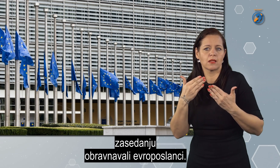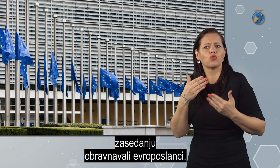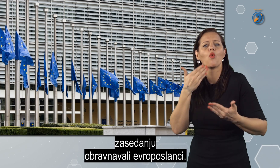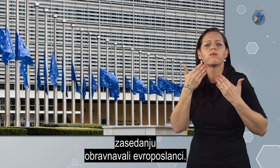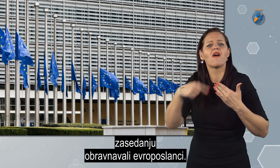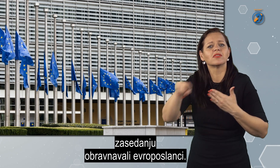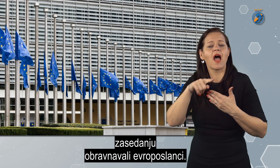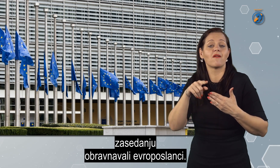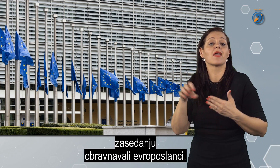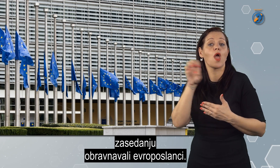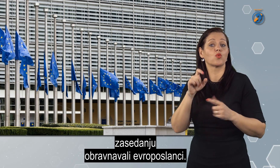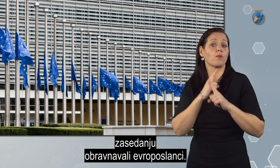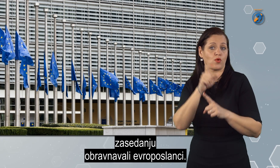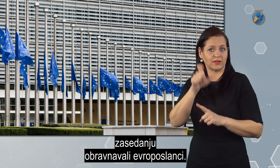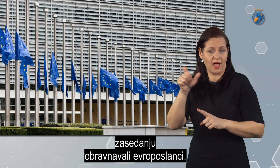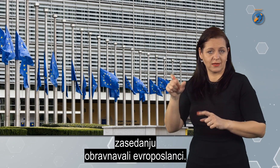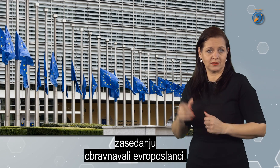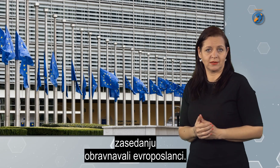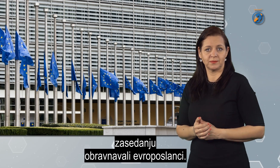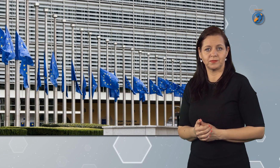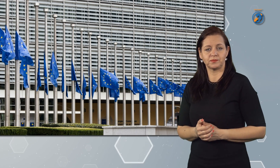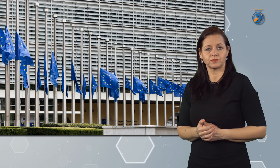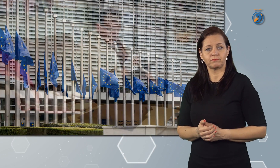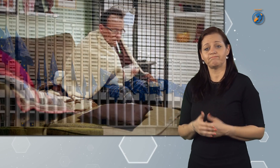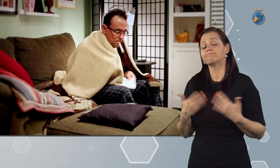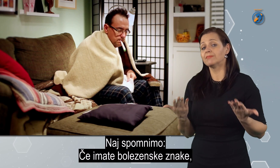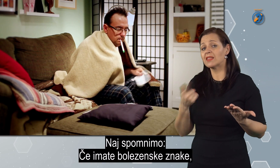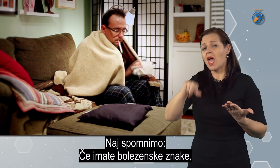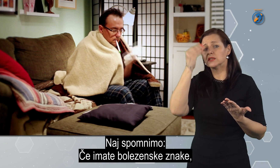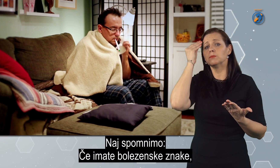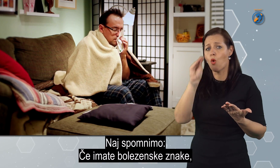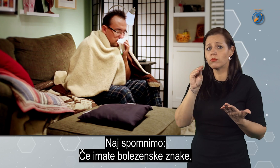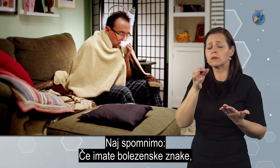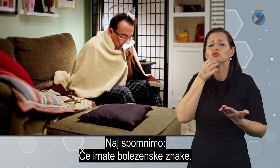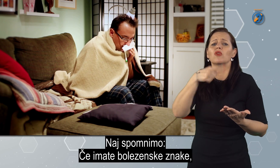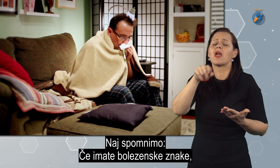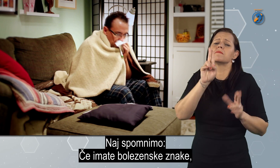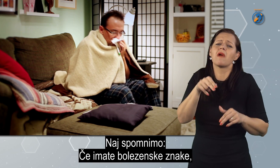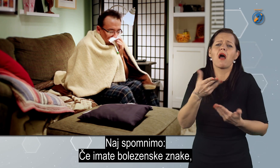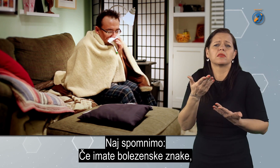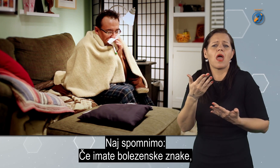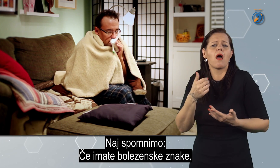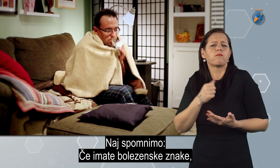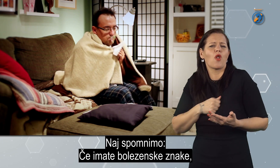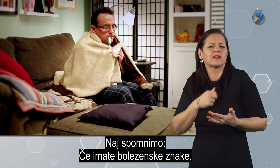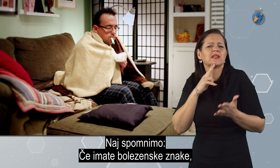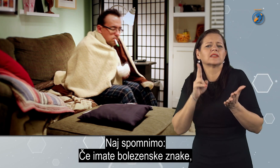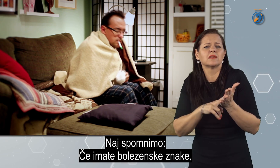zasedanju obravnavali evroposlanci. Naj spomnimo, če imate bolezenske znake, kot so